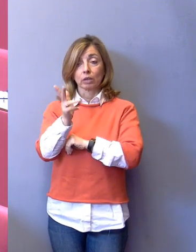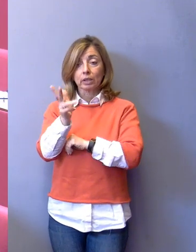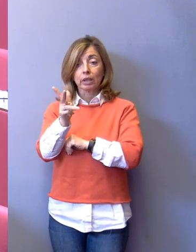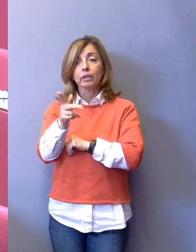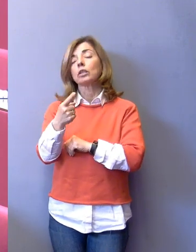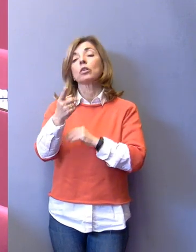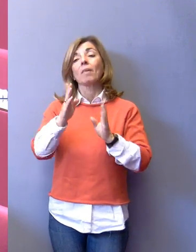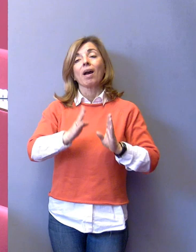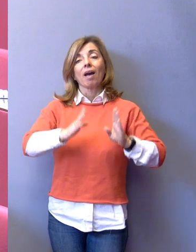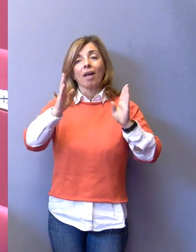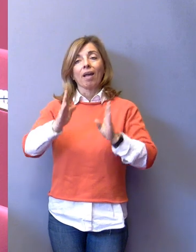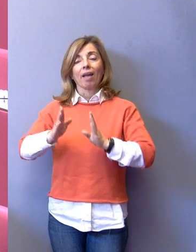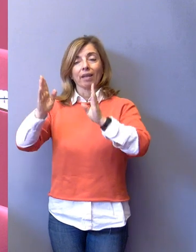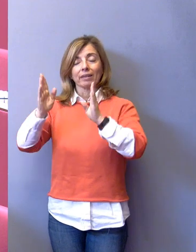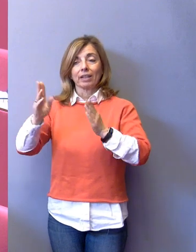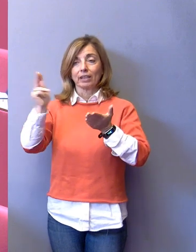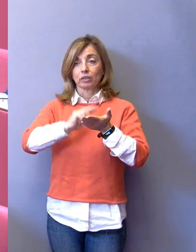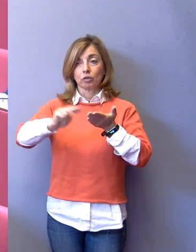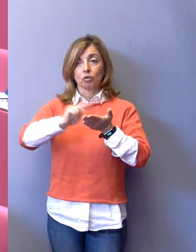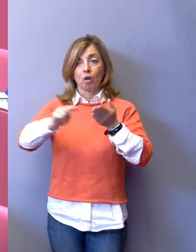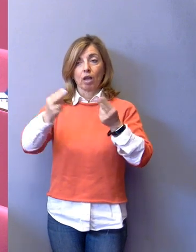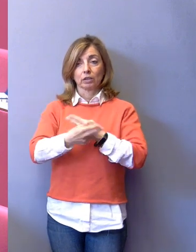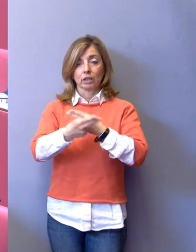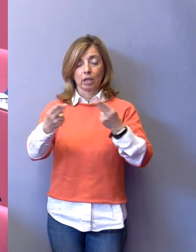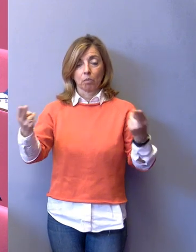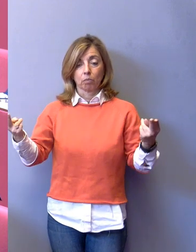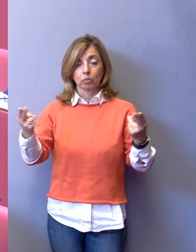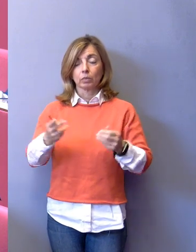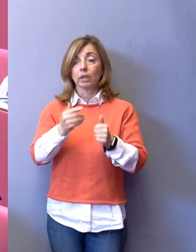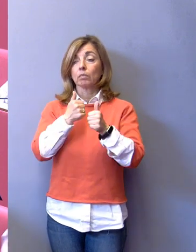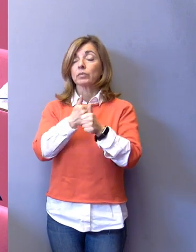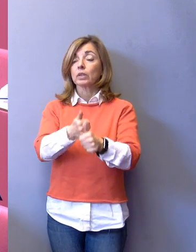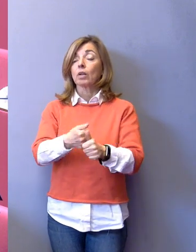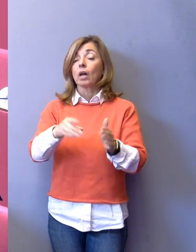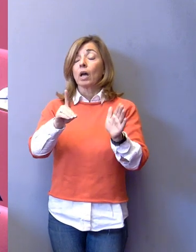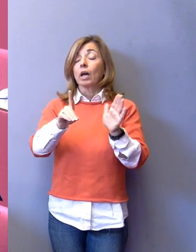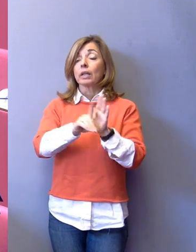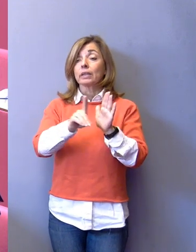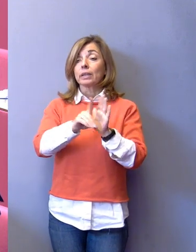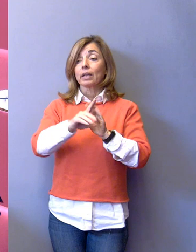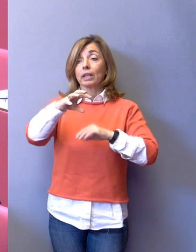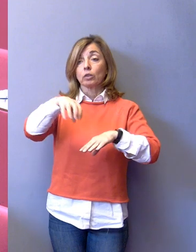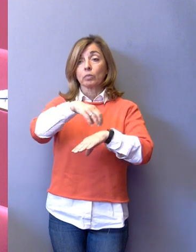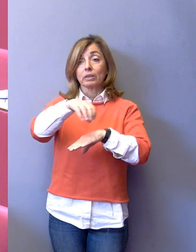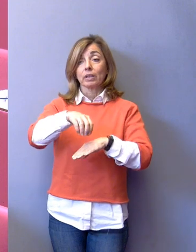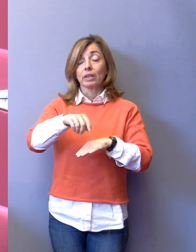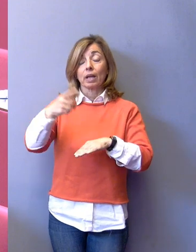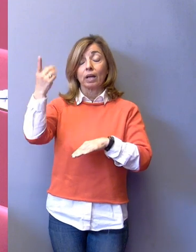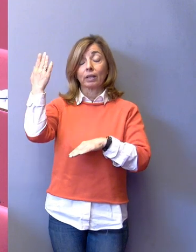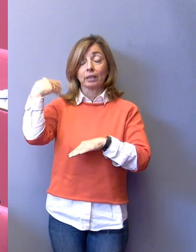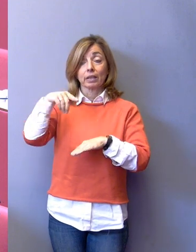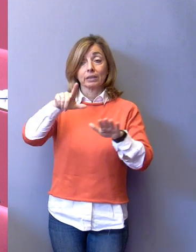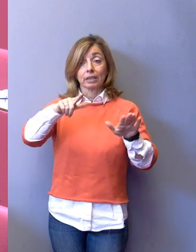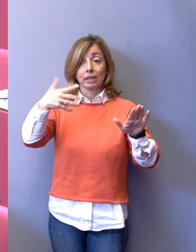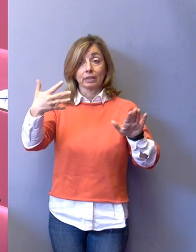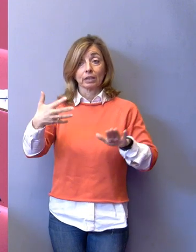che riguarda appunto il settore scolastico da rispetto delle disposizioni del decreto ministeriale del 75 del 18 dicembre Questa si tratta